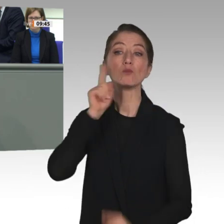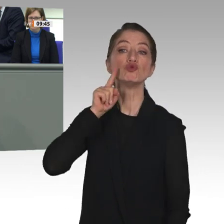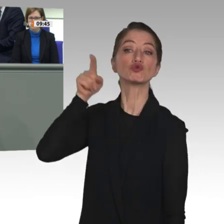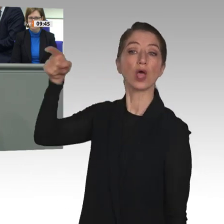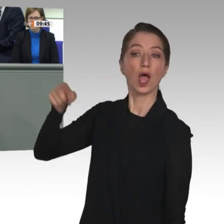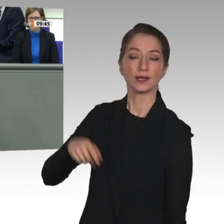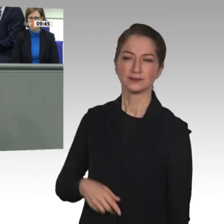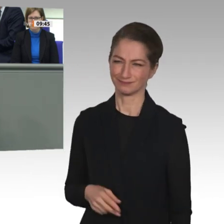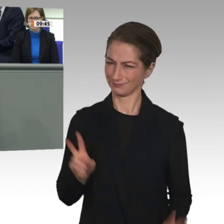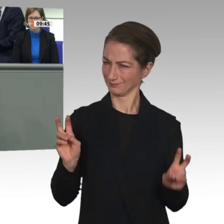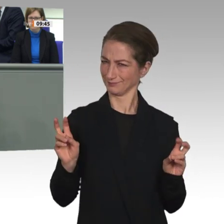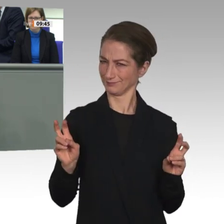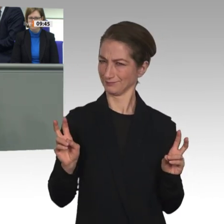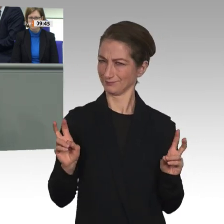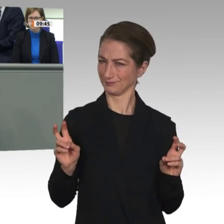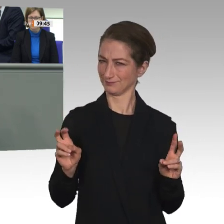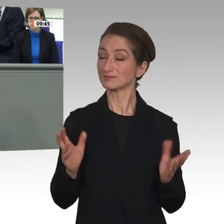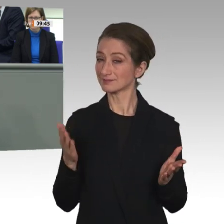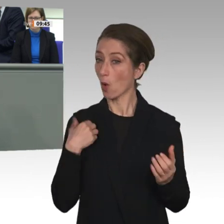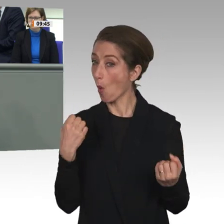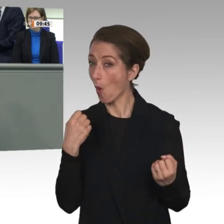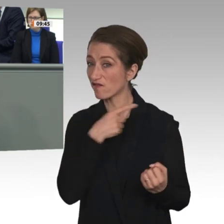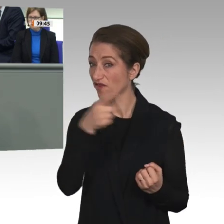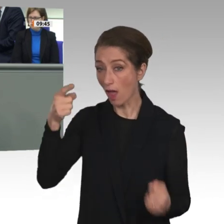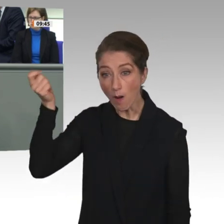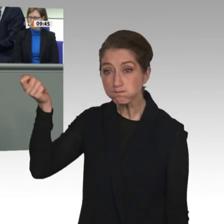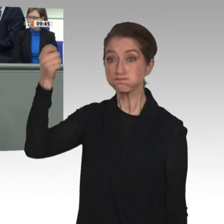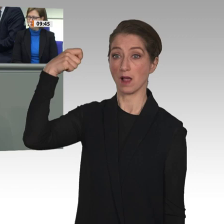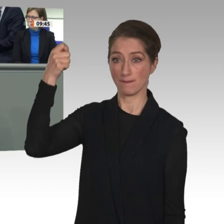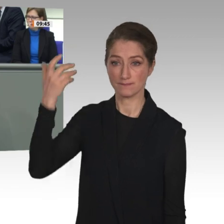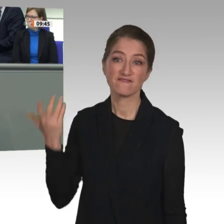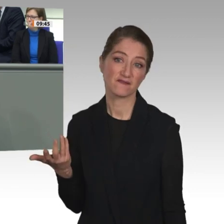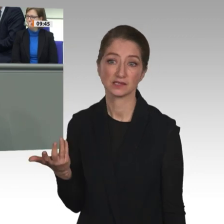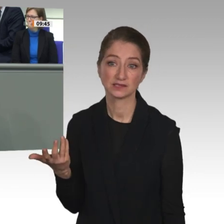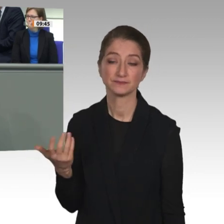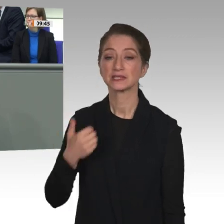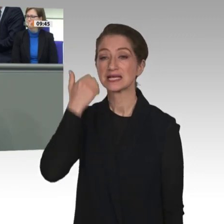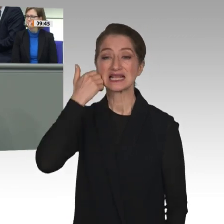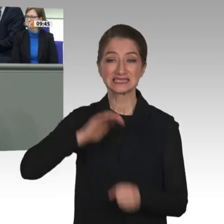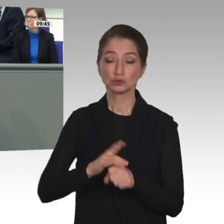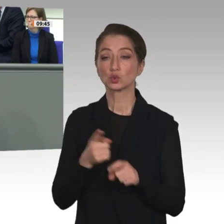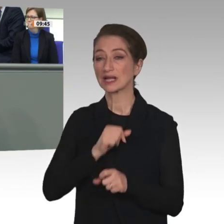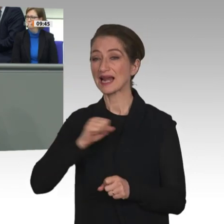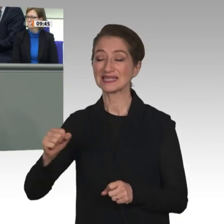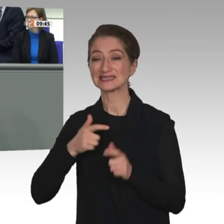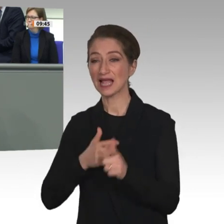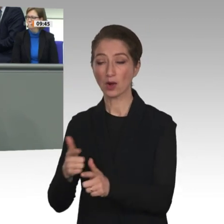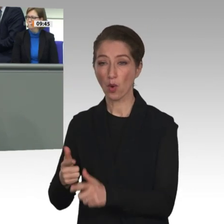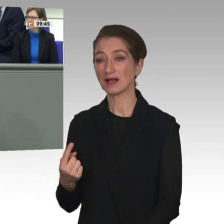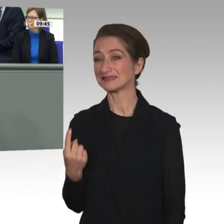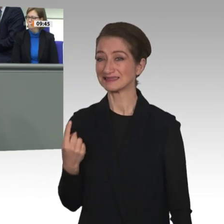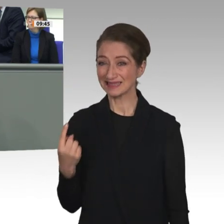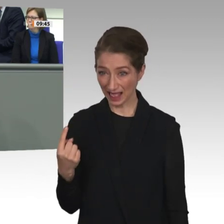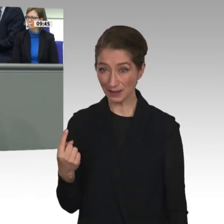auch beim Innenminister inzwischen die Erkenntnis gewachsen ist, Rassismus und Rechtsterror sind Väter